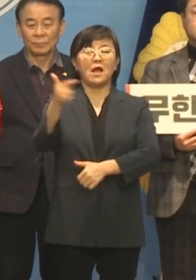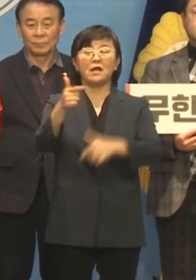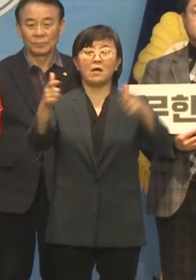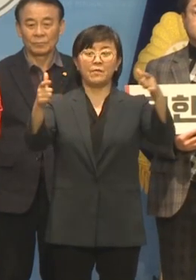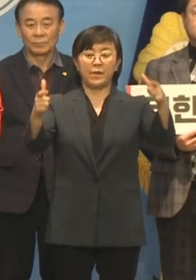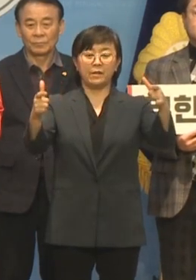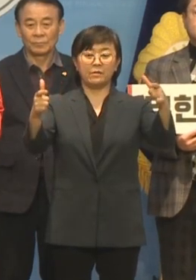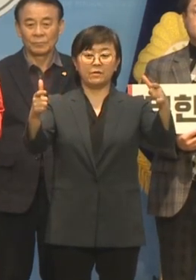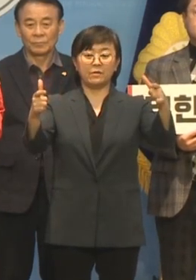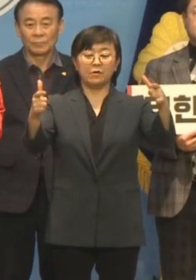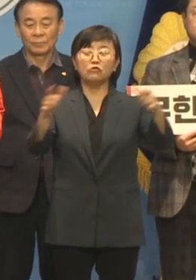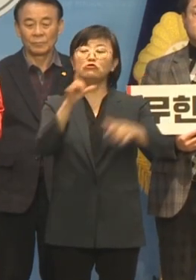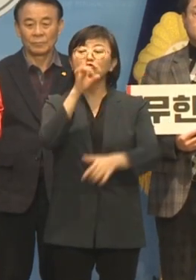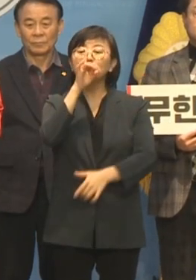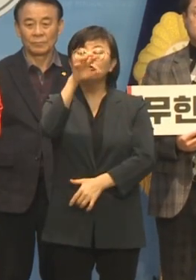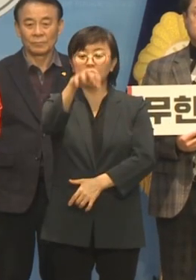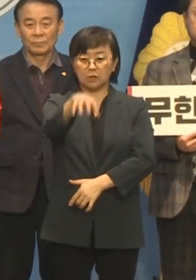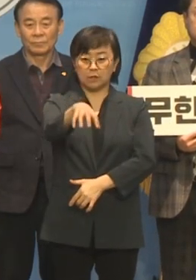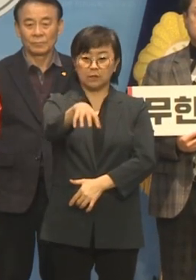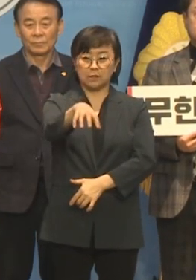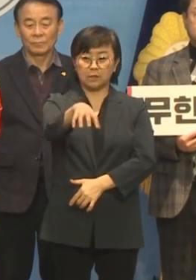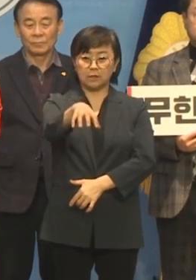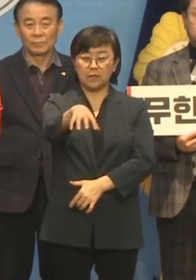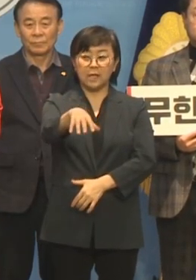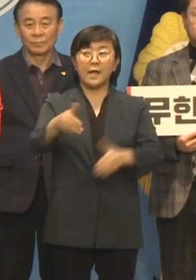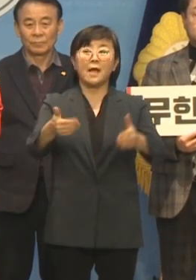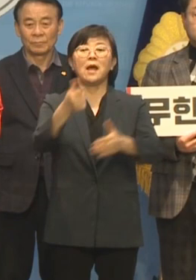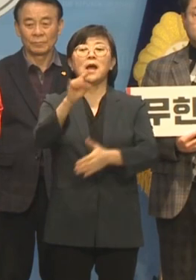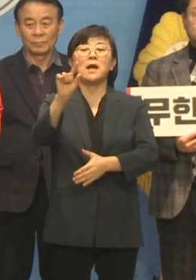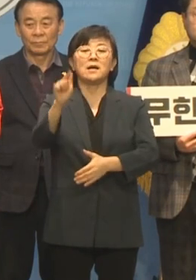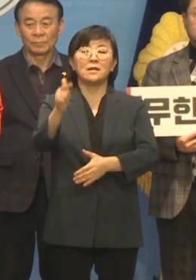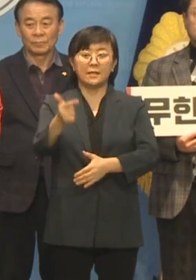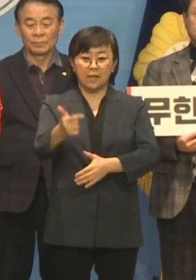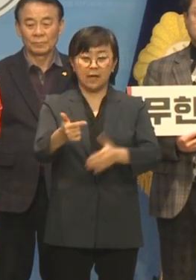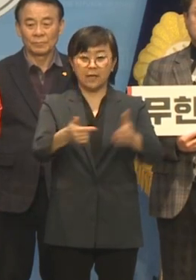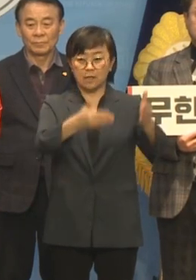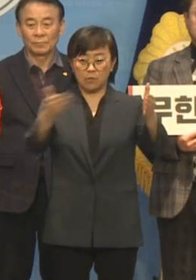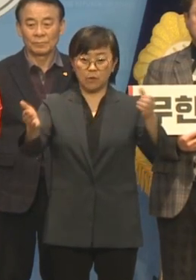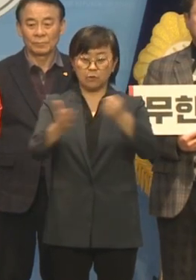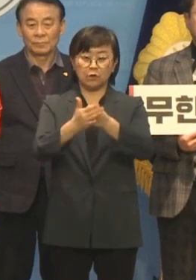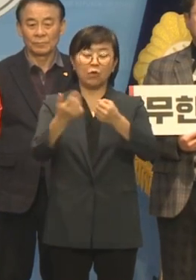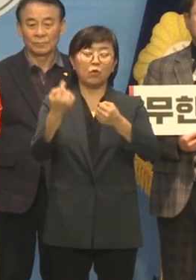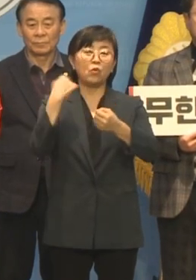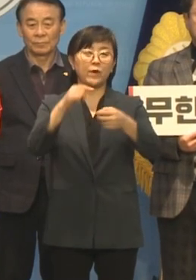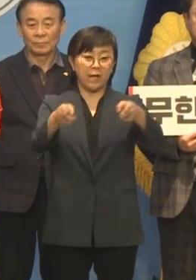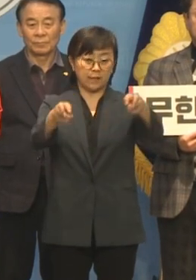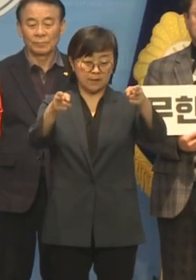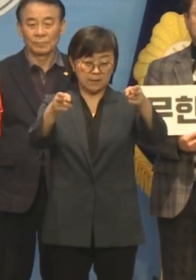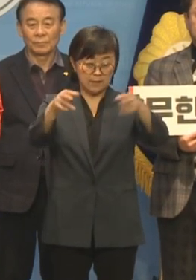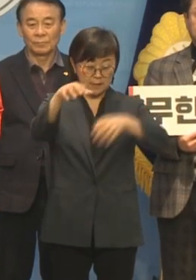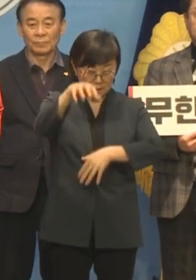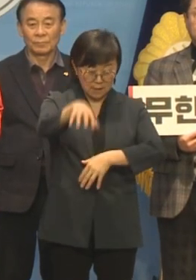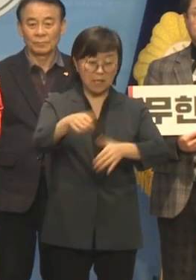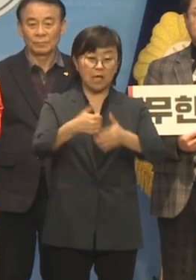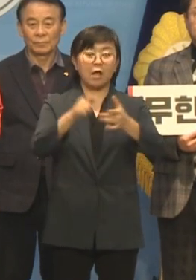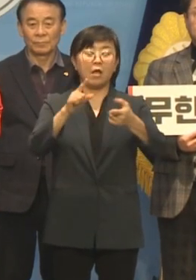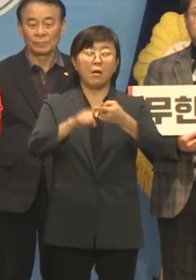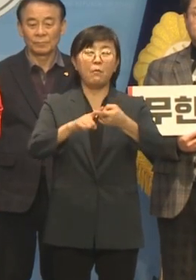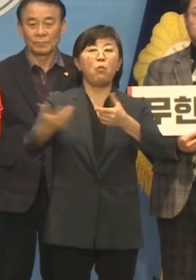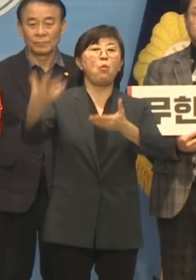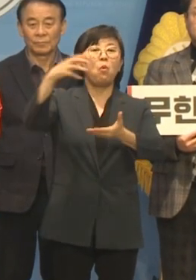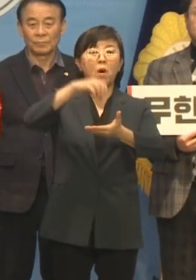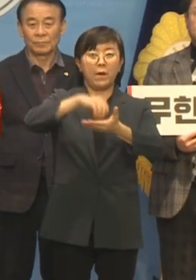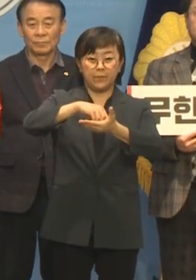한강벨트의 정중앙이자 한강 르네상스의 핵심인 노량진이 포함된